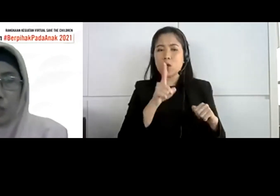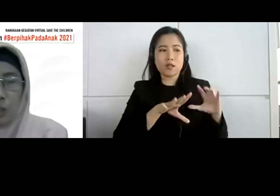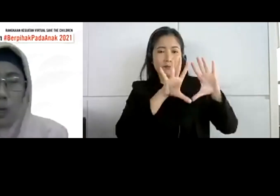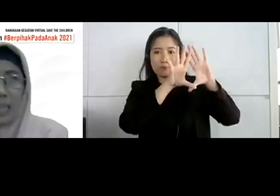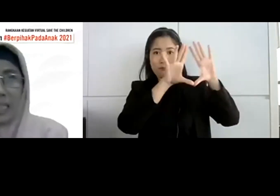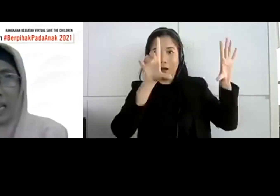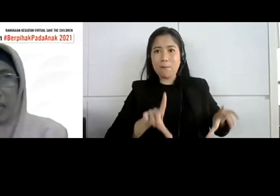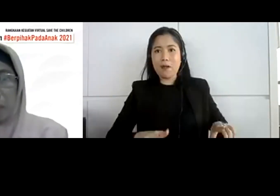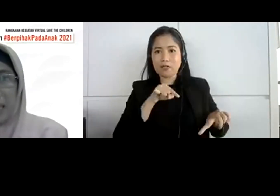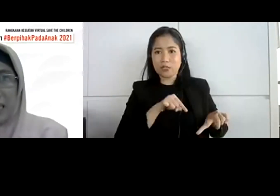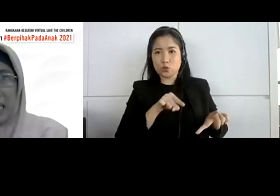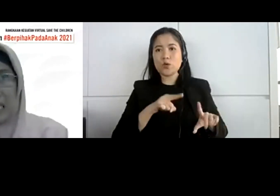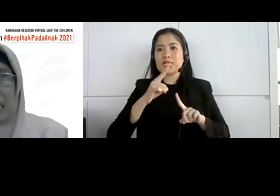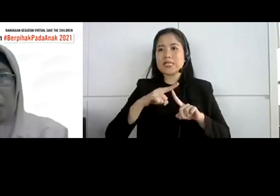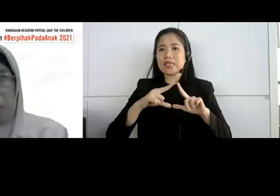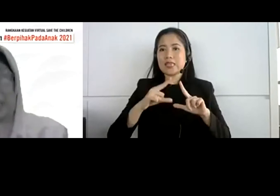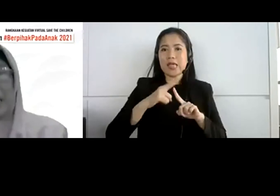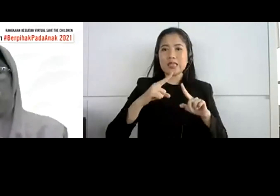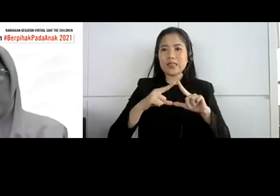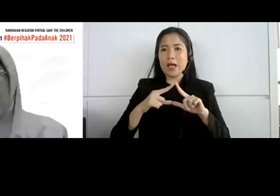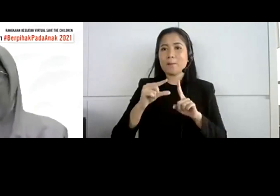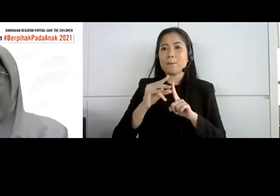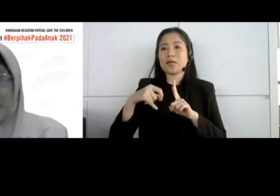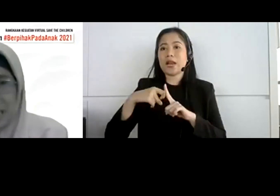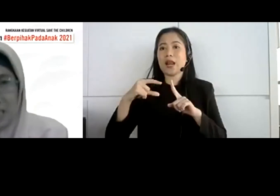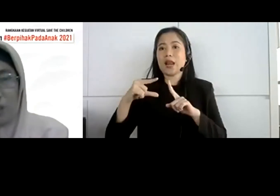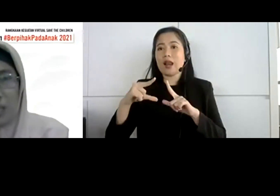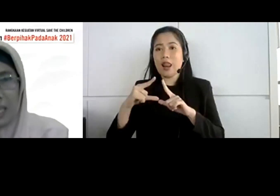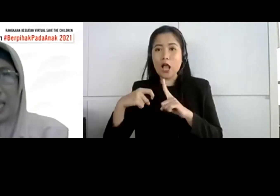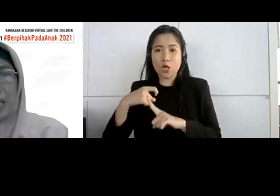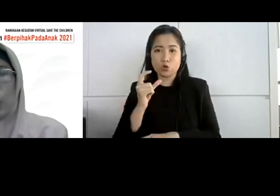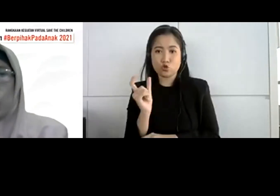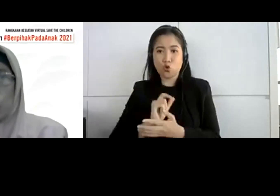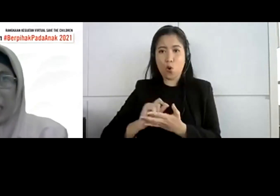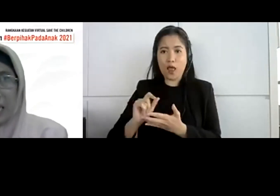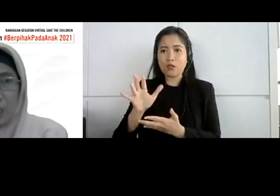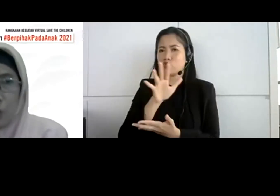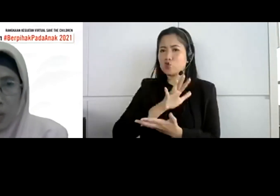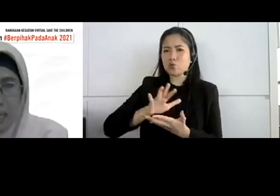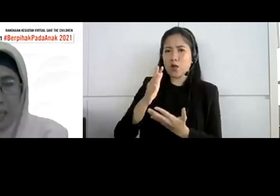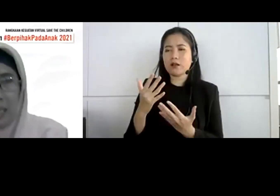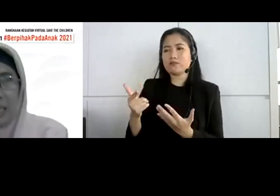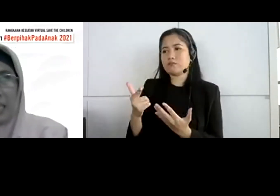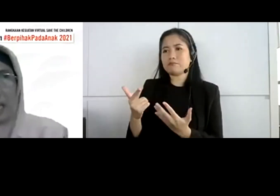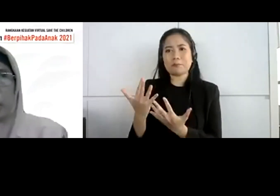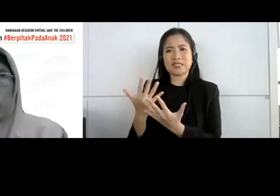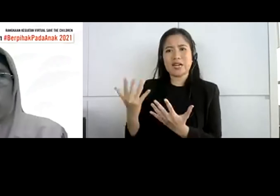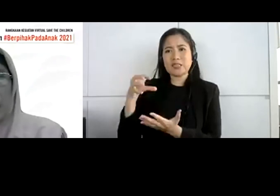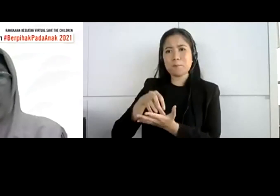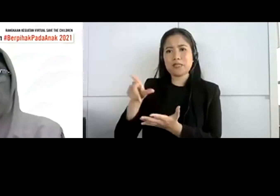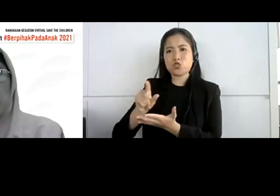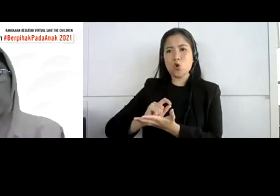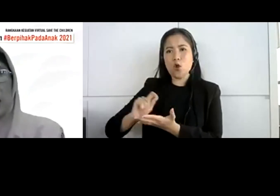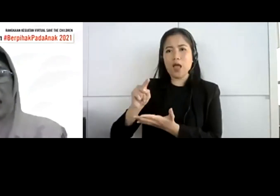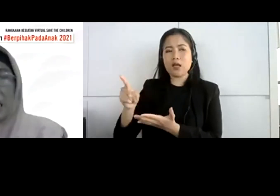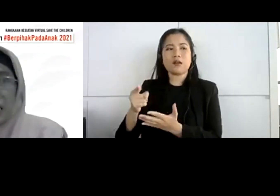perilaku sekolah yang kami pajang di tempat yang mudah diakses oleh seluruh warga sekolah. Dan kami